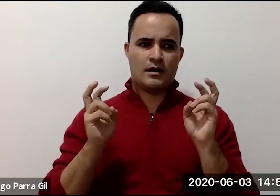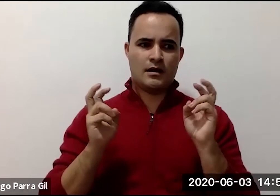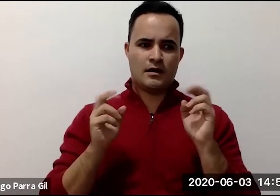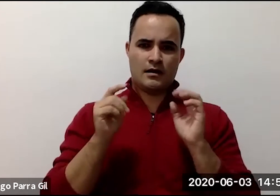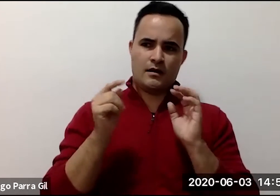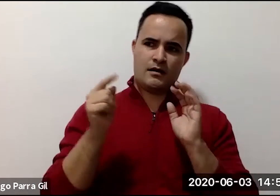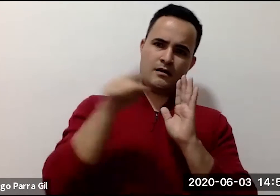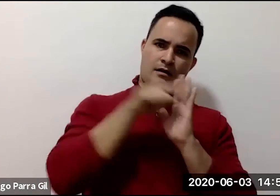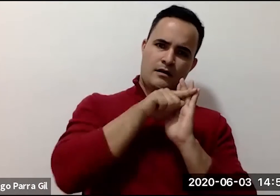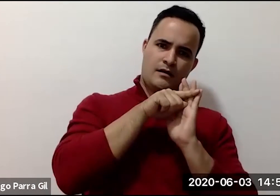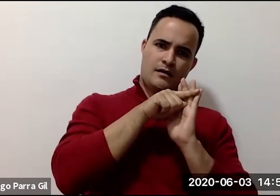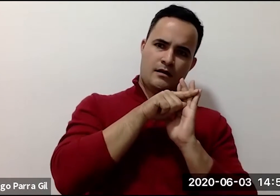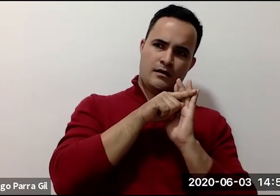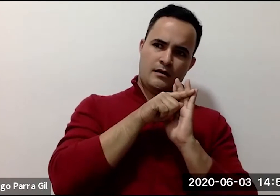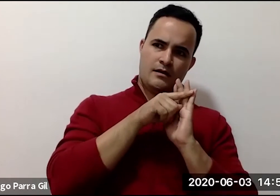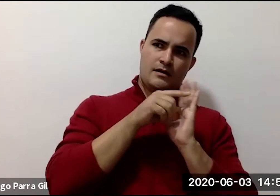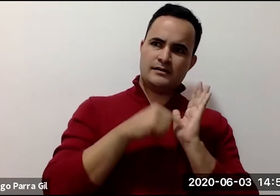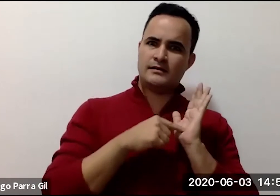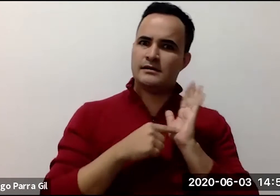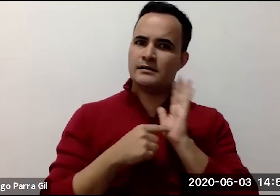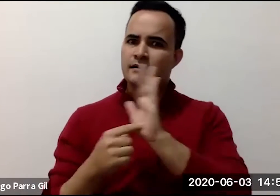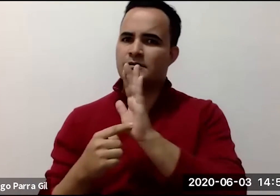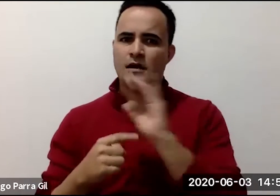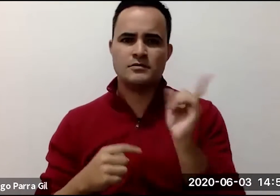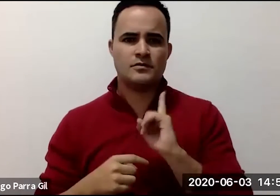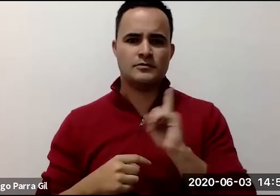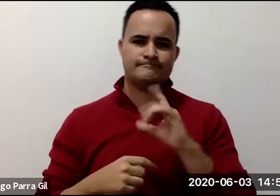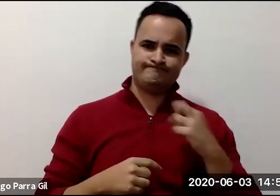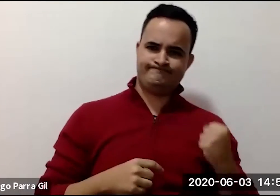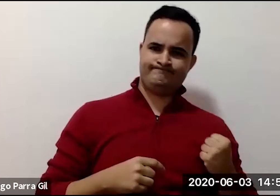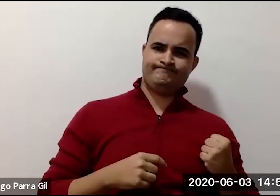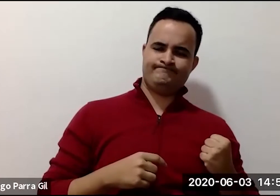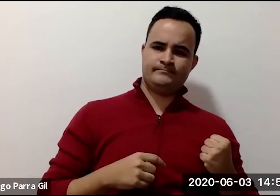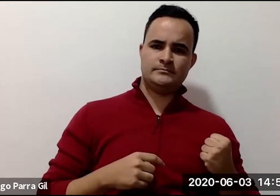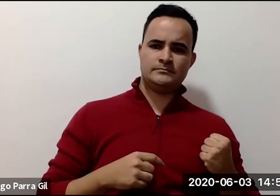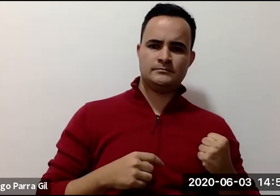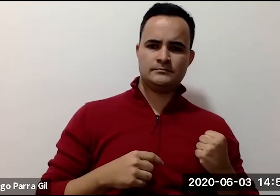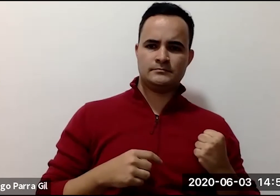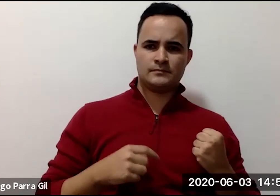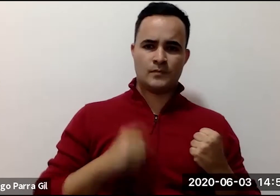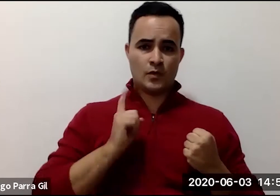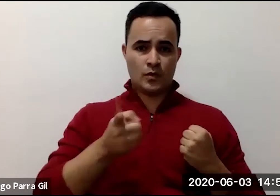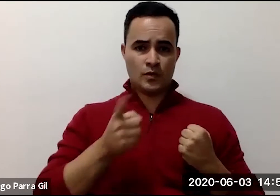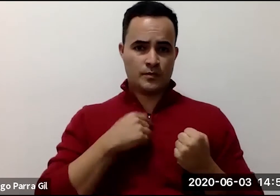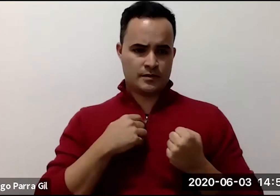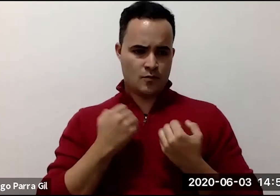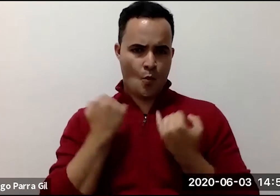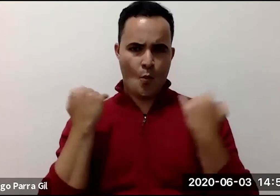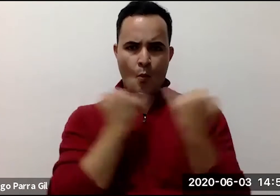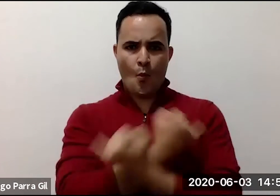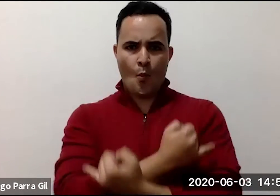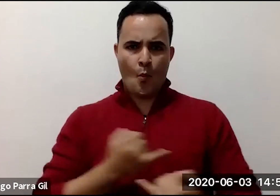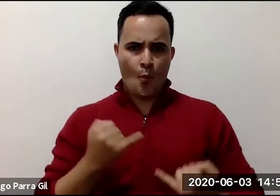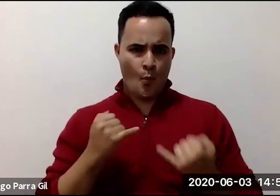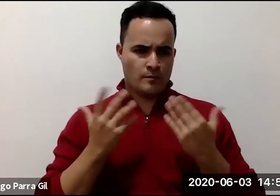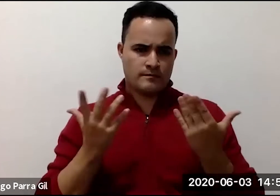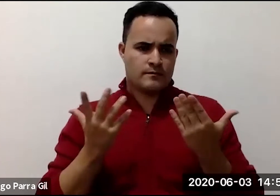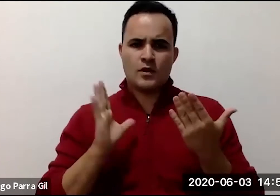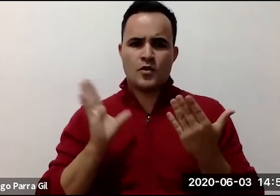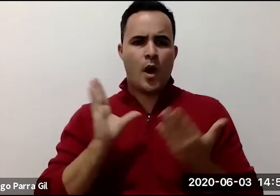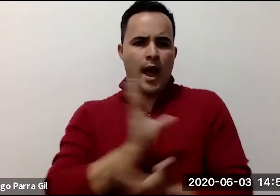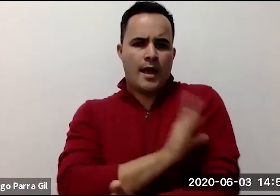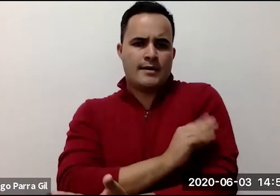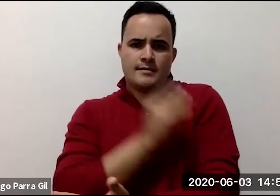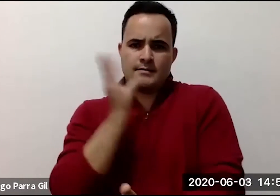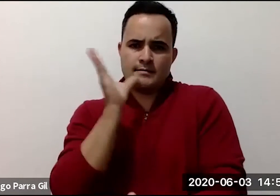característica de mi ser, ya que yo no tengo músculos, carezco de fuerza física, ¿no? Entonces,